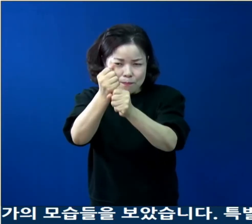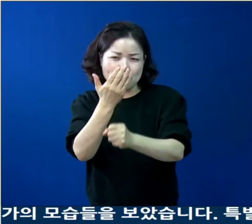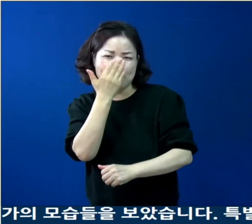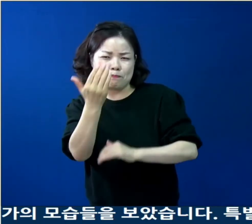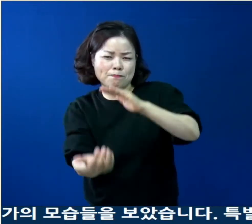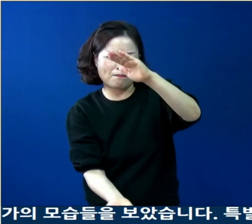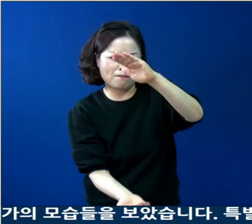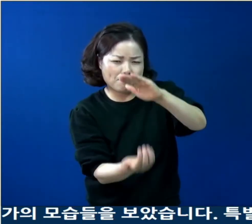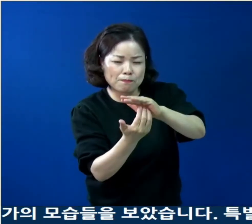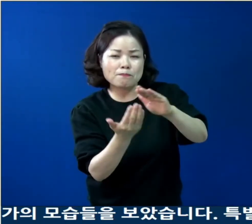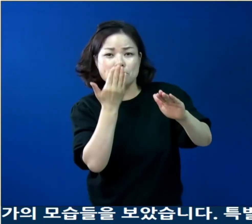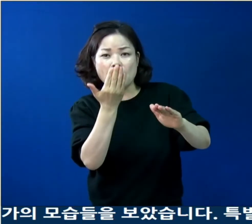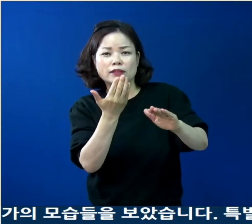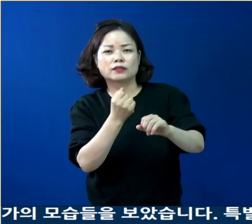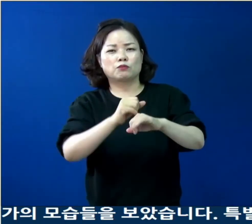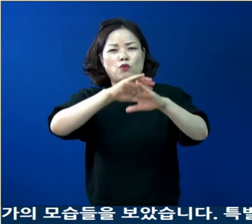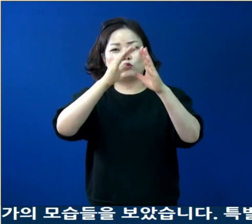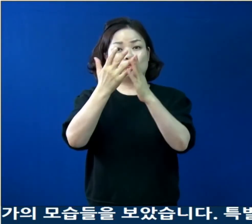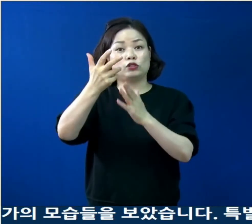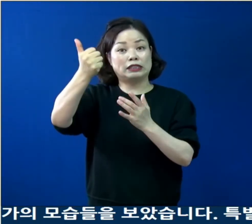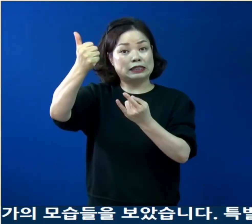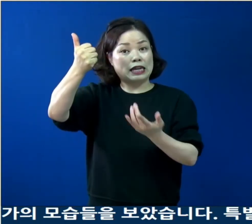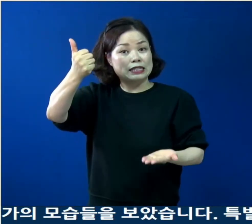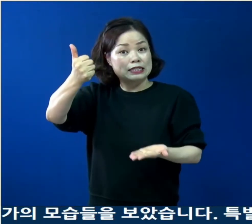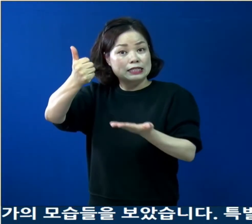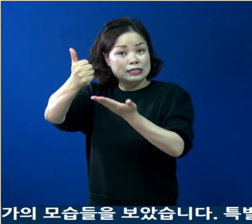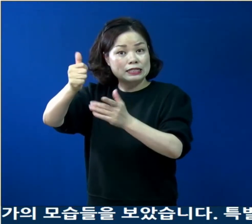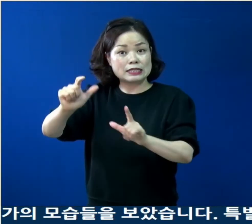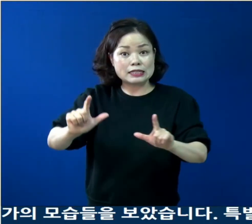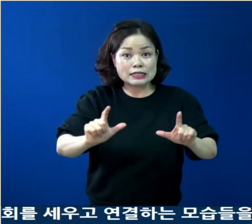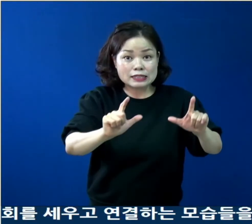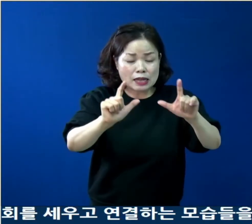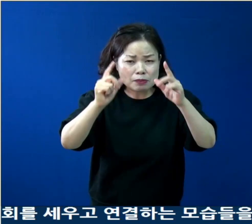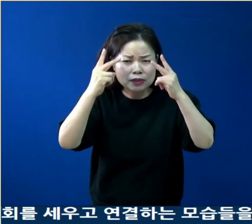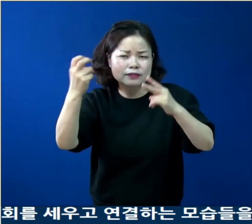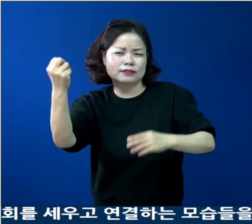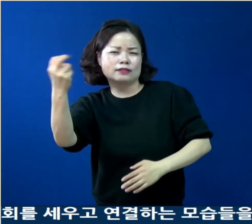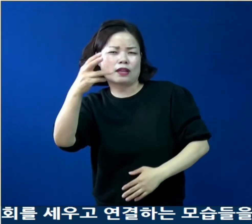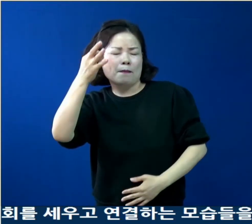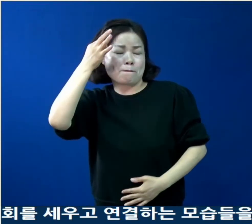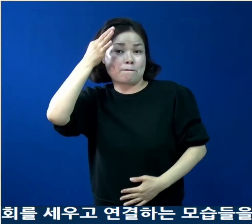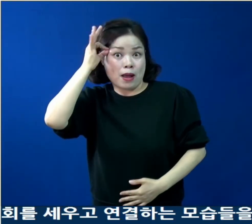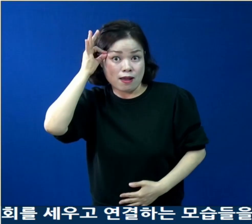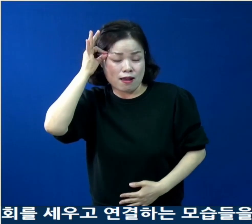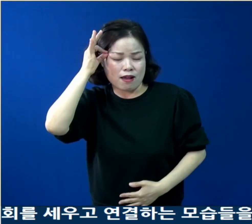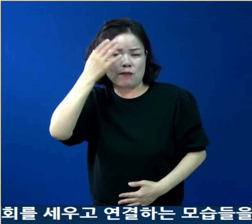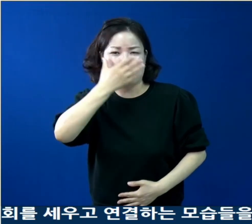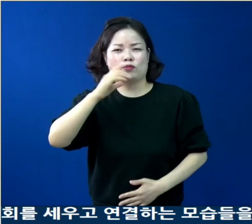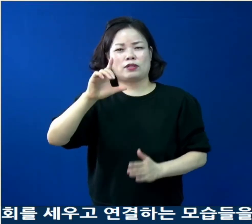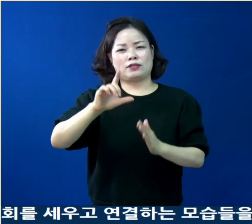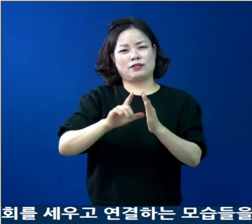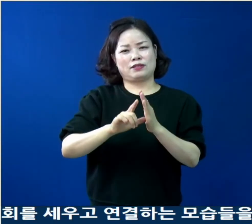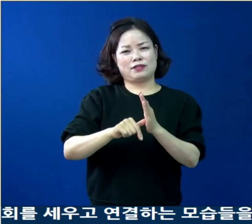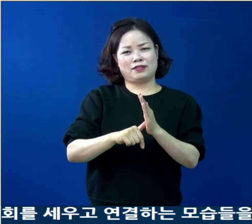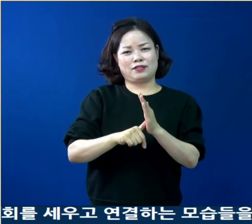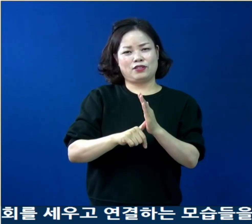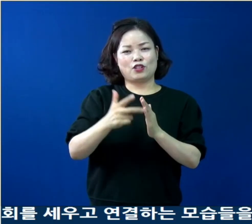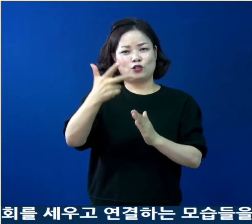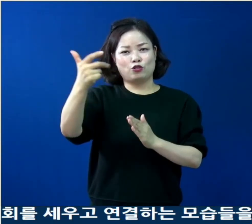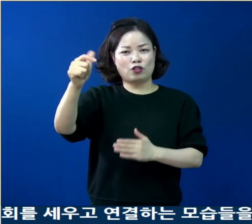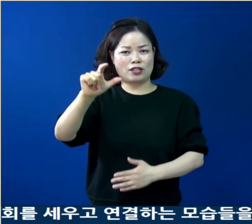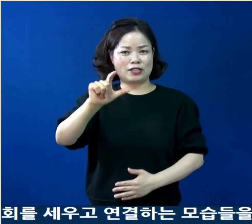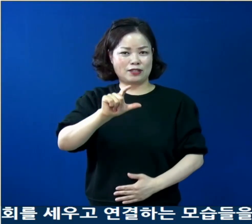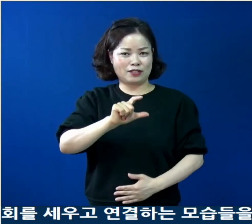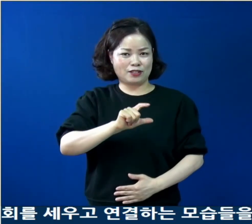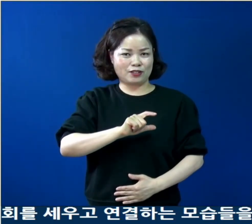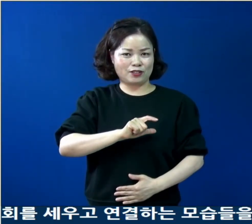있는 모든 것들을 주님 앞에 드려보는 삶, 이 삶을 향하여 다시 한번 깨어나는 복된 시간이 될 수 있기를